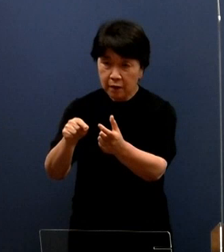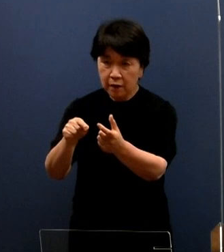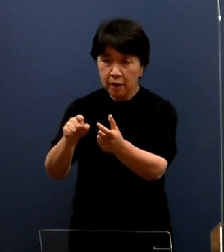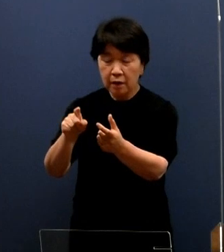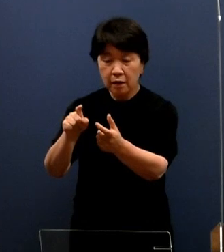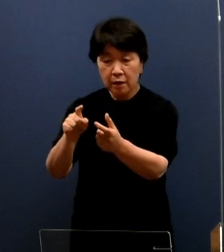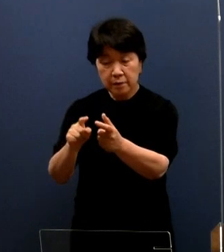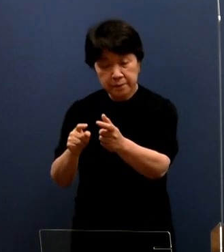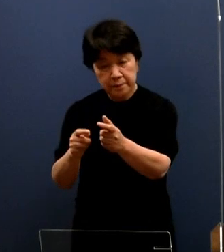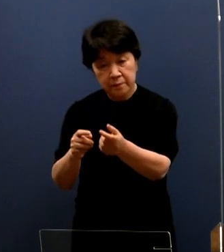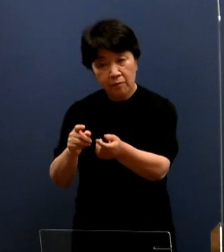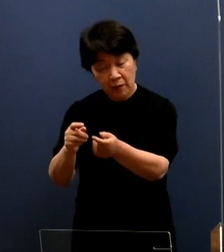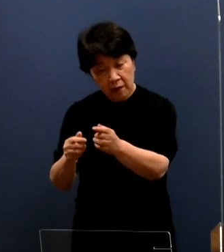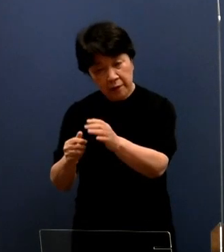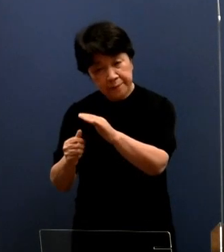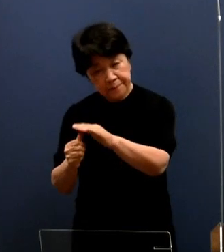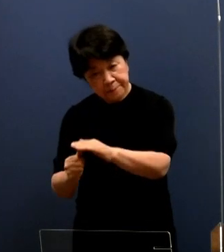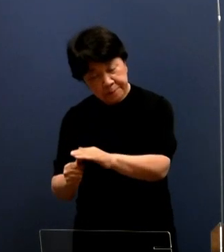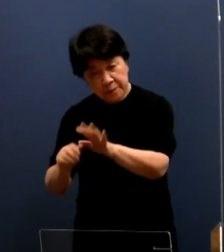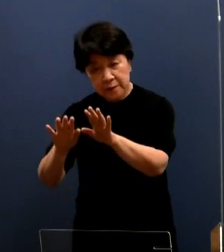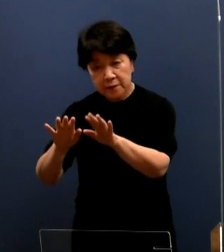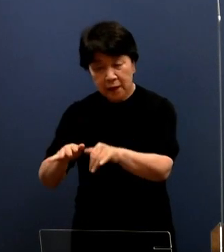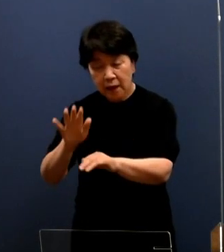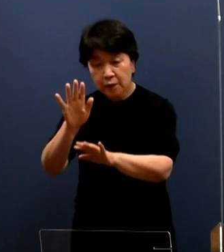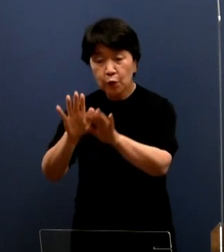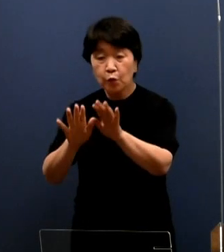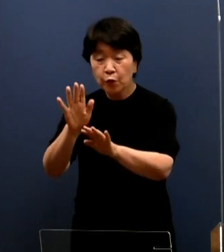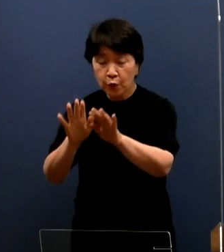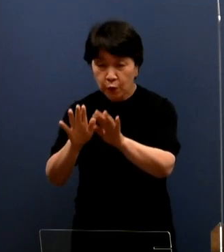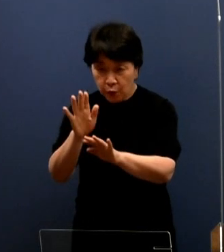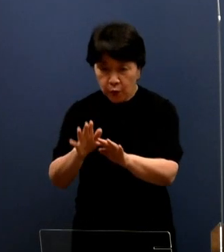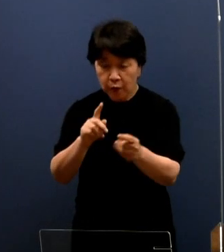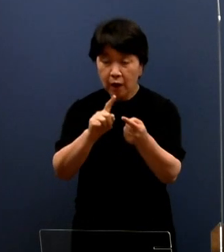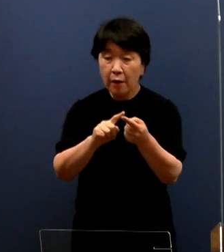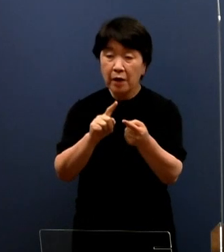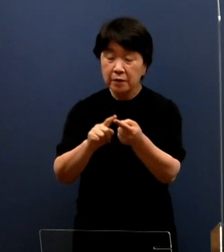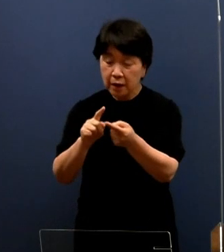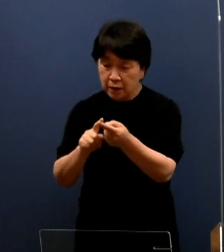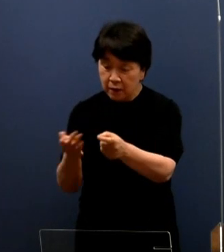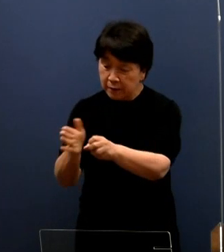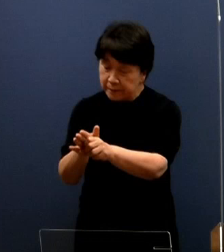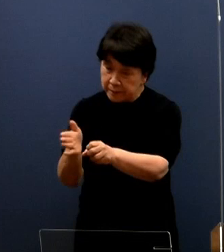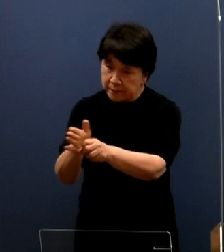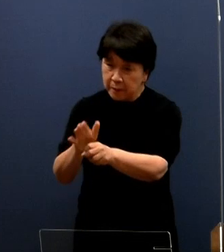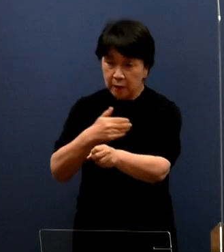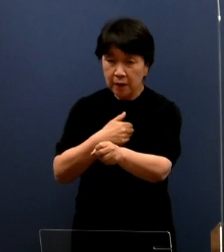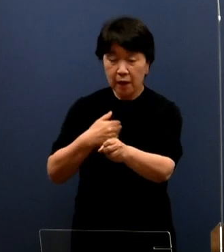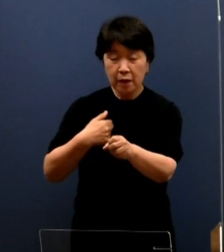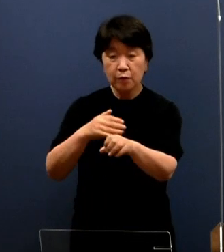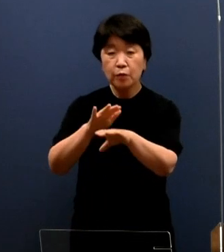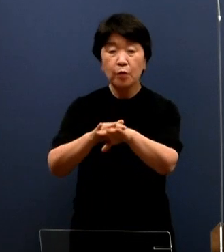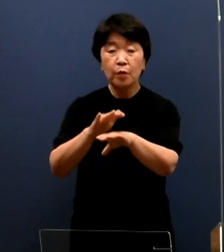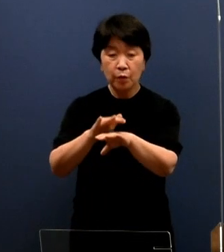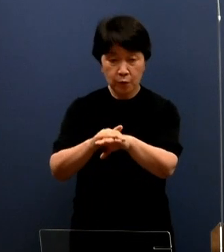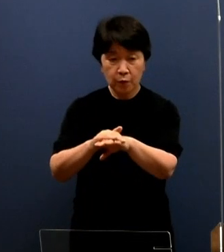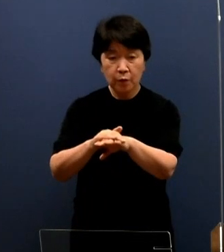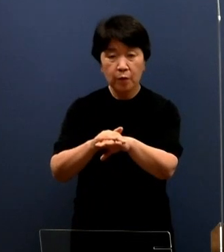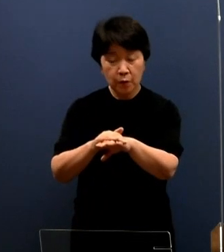後ろ倒しで使っていただくという対策で、乗り切るというのは、繰り返し申し上げているところですから、そういった形で対応してい